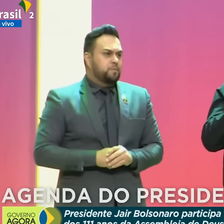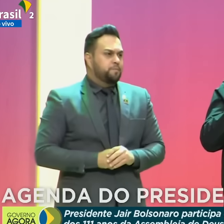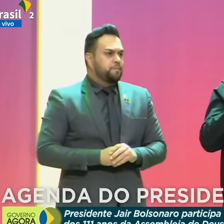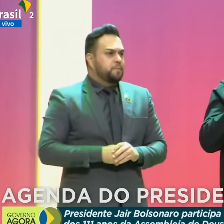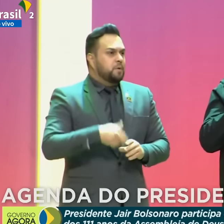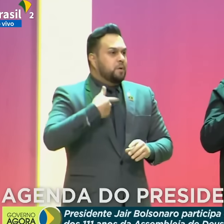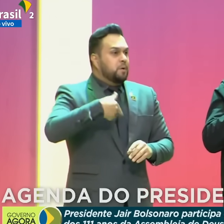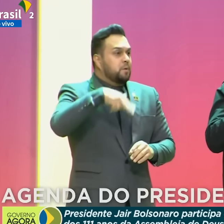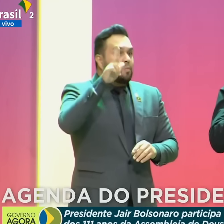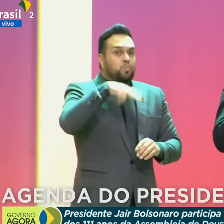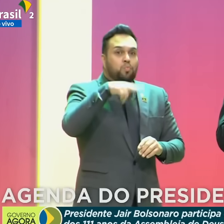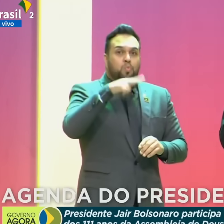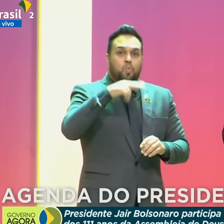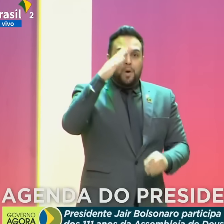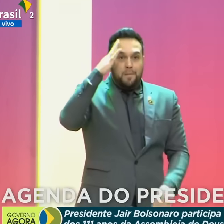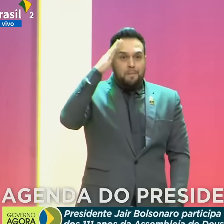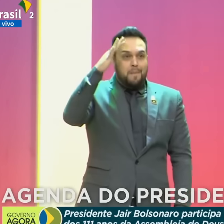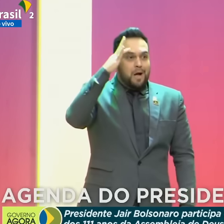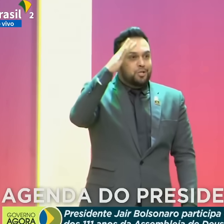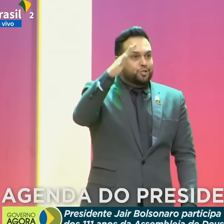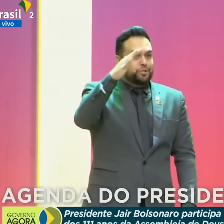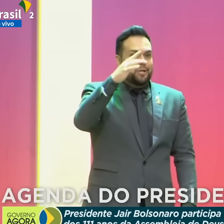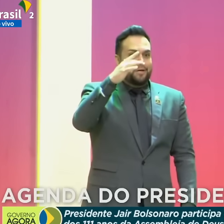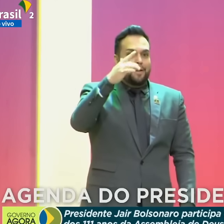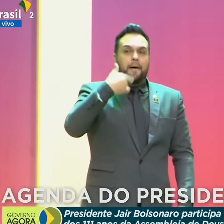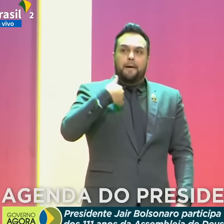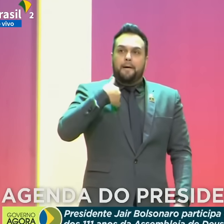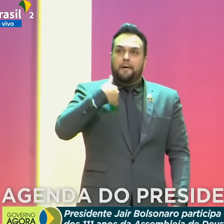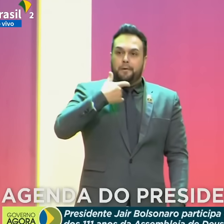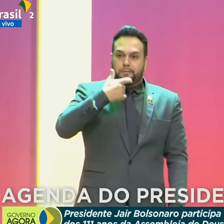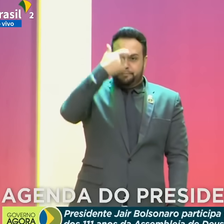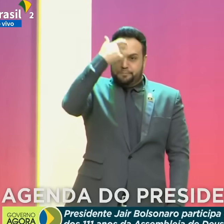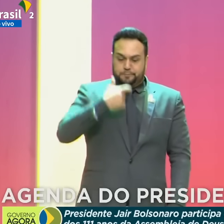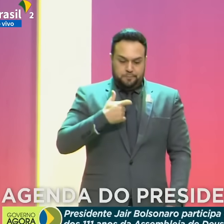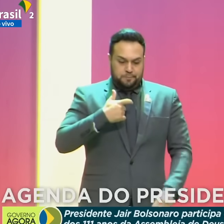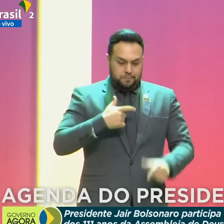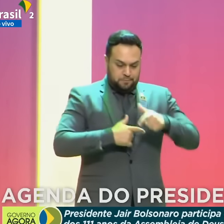Jamais podia esperar ser o presidente da República.